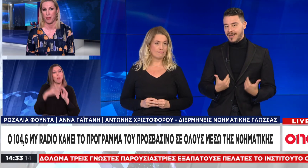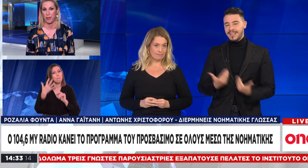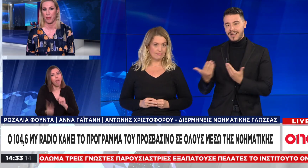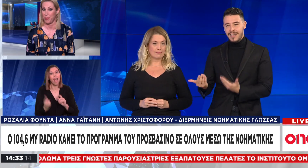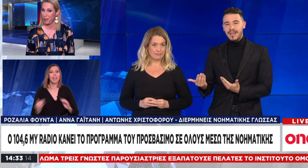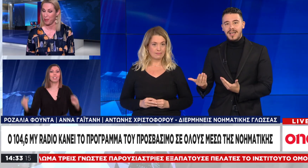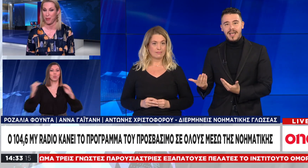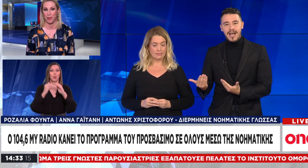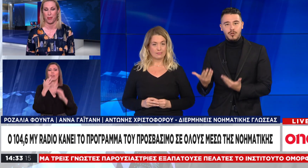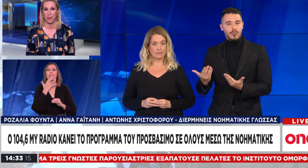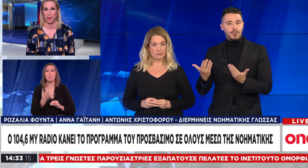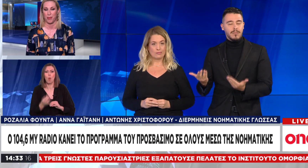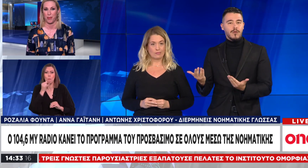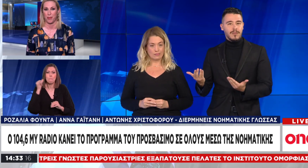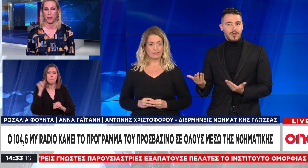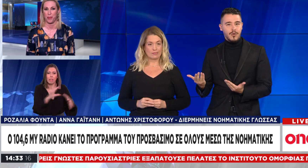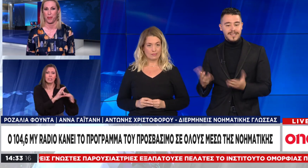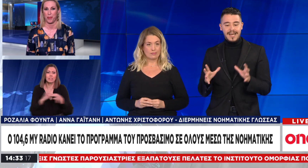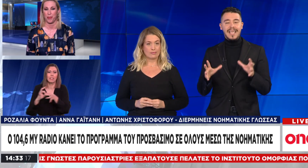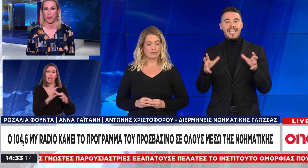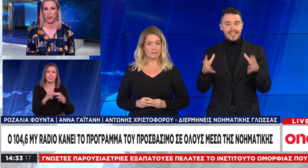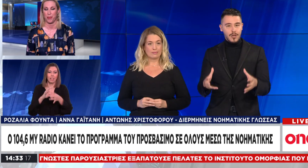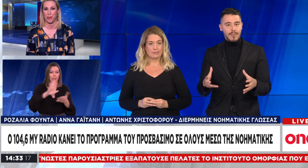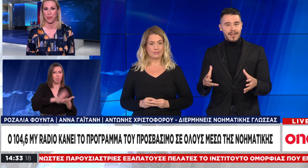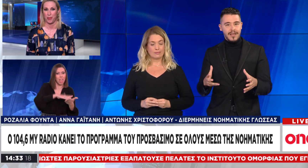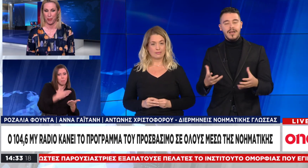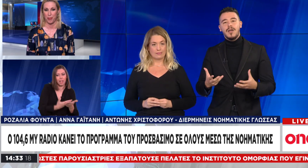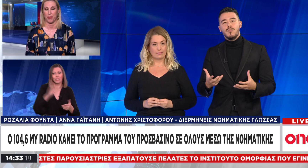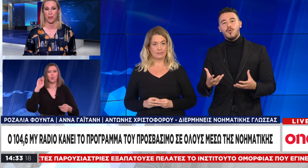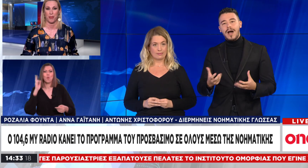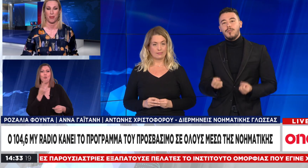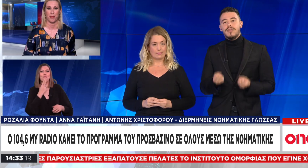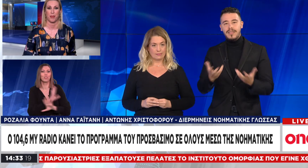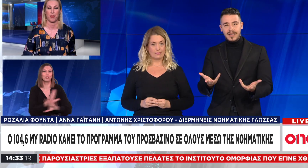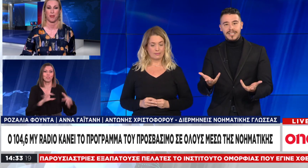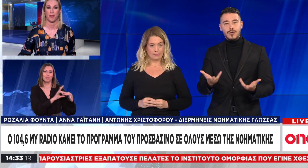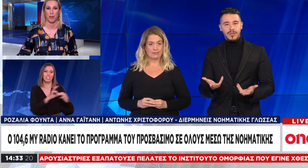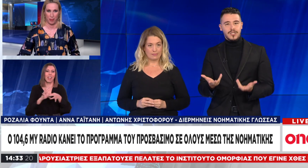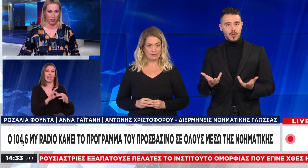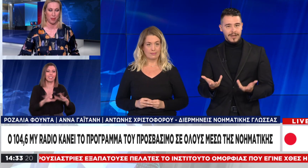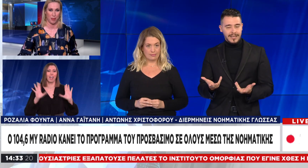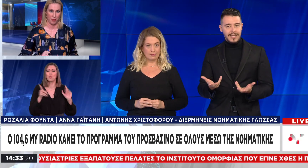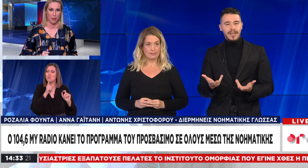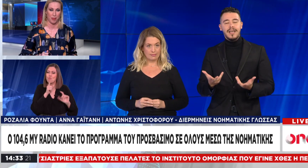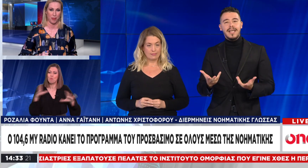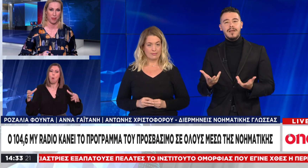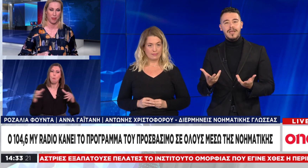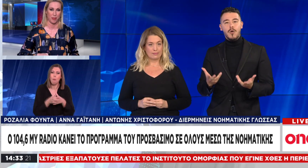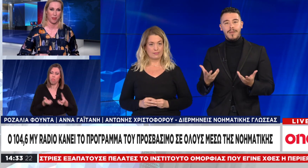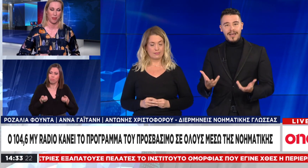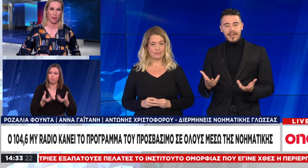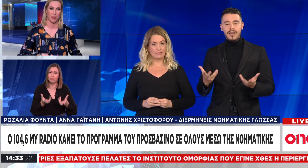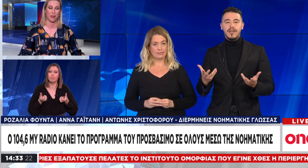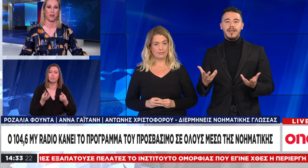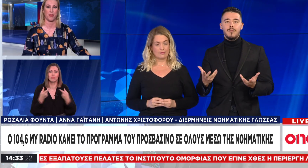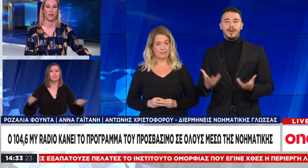διερμηνέας και ένα άτομο με πρόβλημα ακοής αλλά και η ίδια η ομάδα που αποδίδει τα τραγούδια στη νοηματική είναι μία